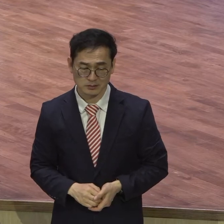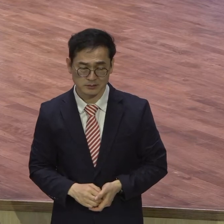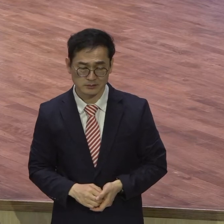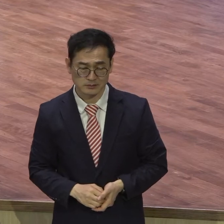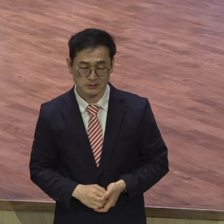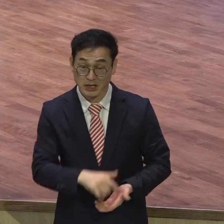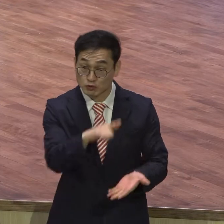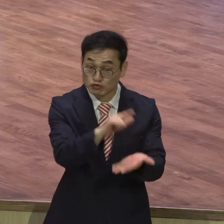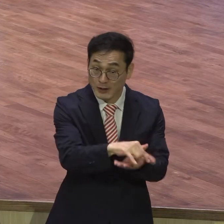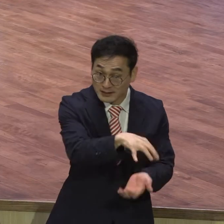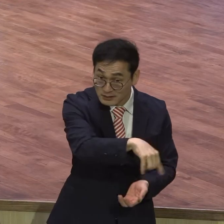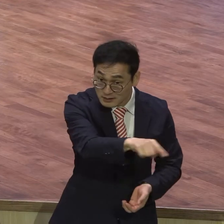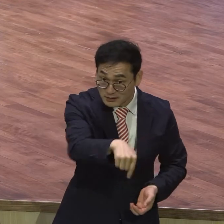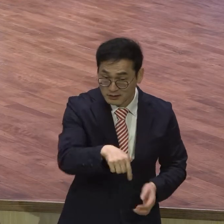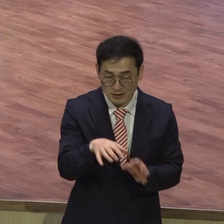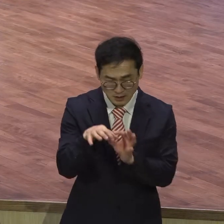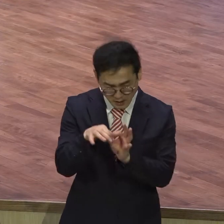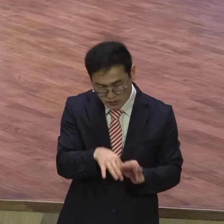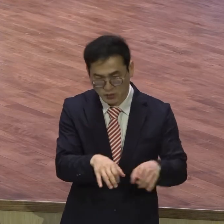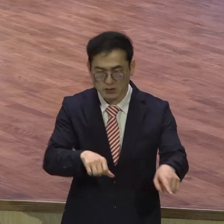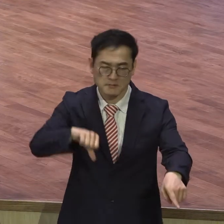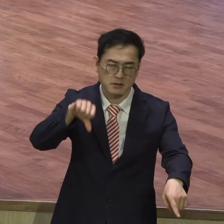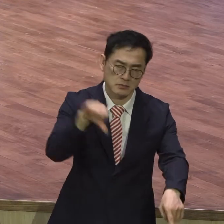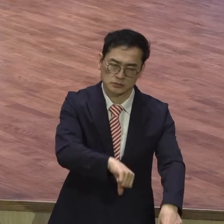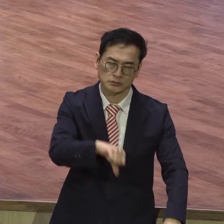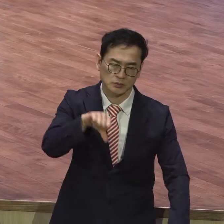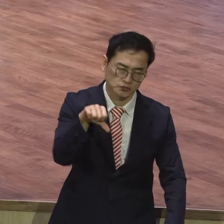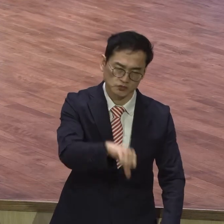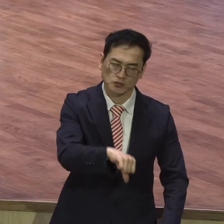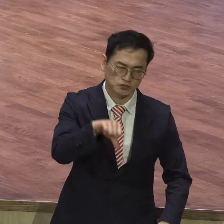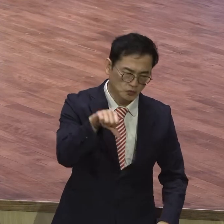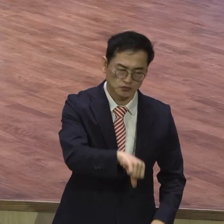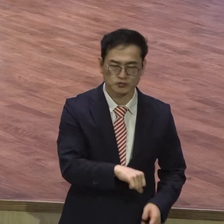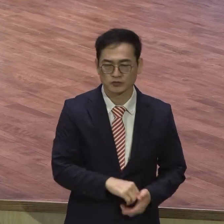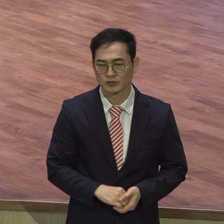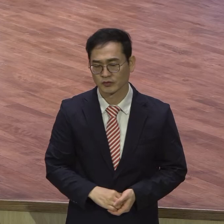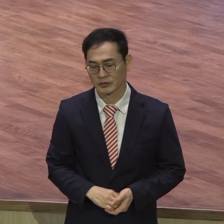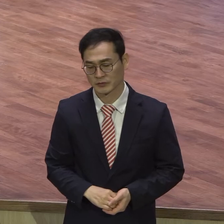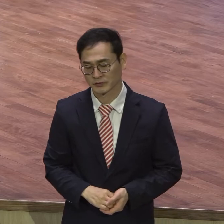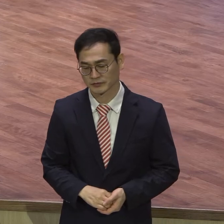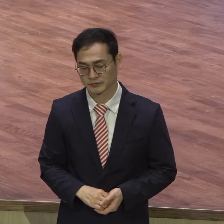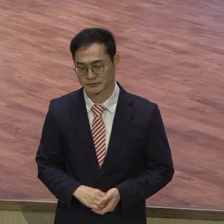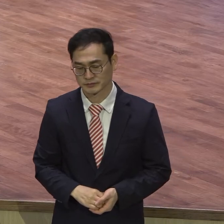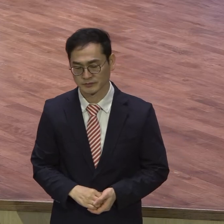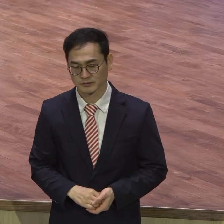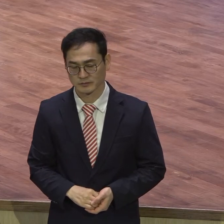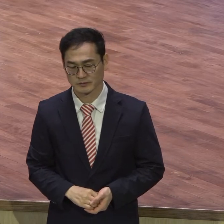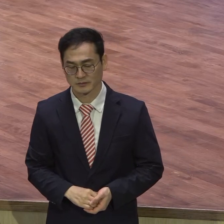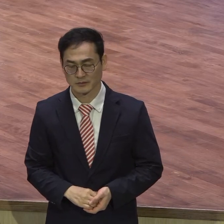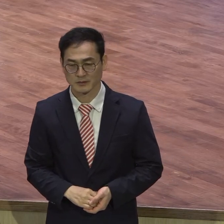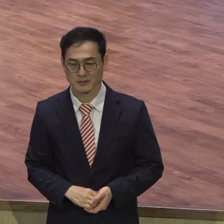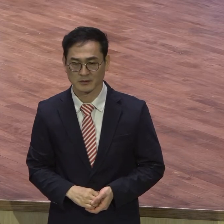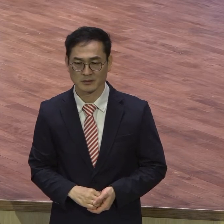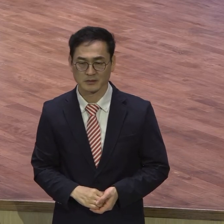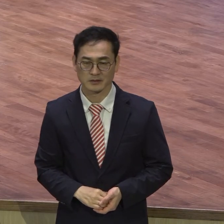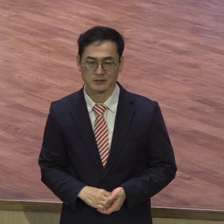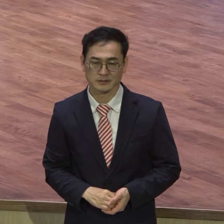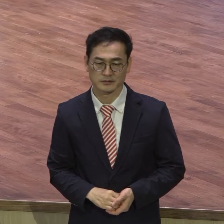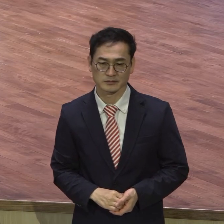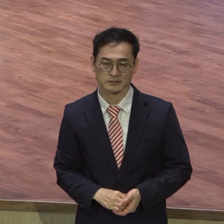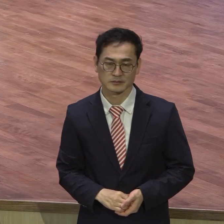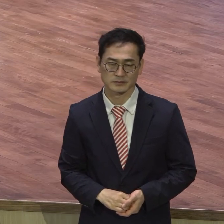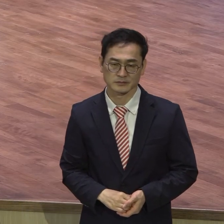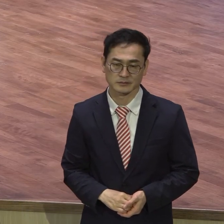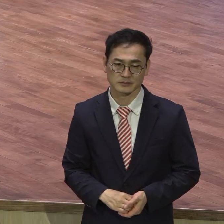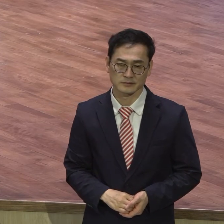생겼어요 계속 하나님 100만에 처음 나오는 살아있을 때 태어나 처음 보는 재앙들이 지금 중국에 임하고